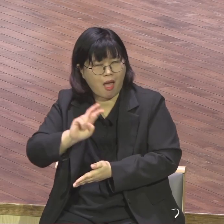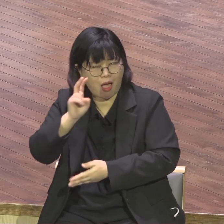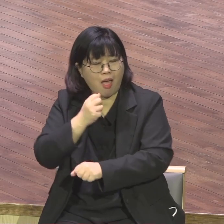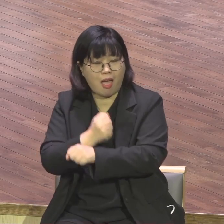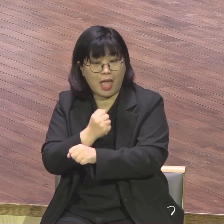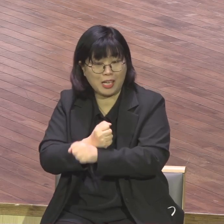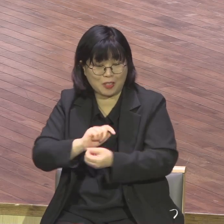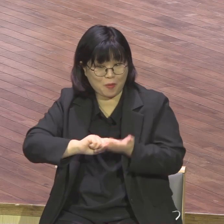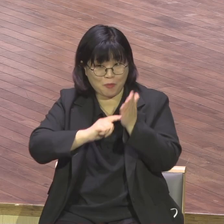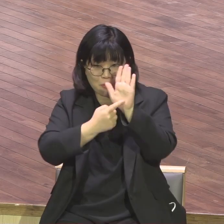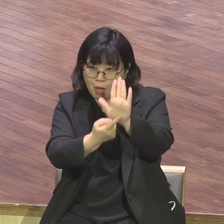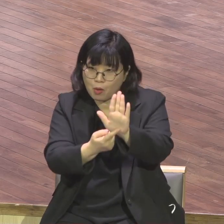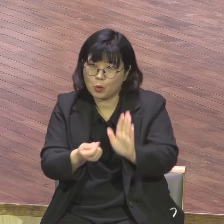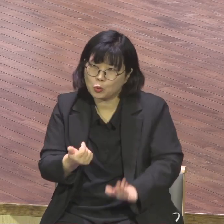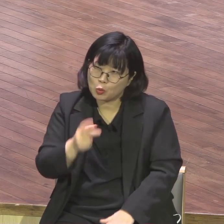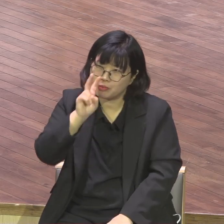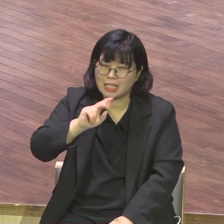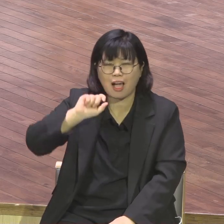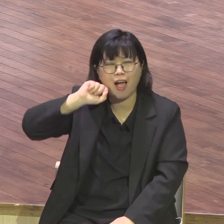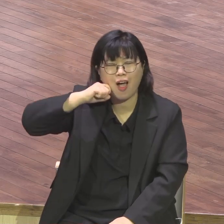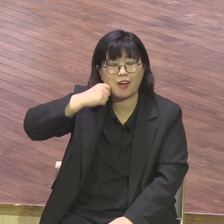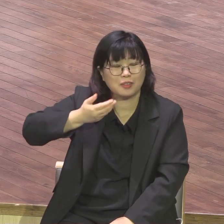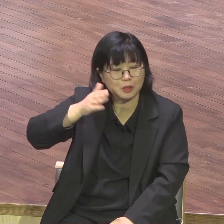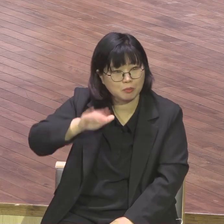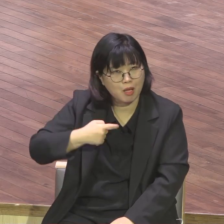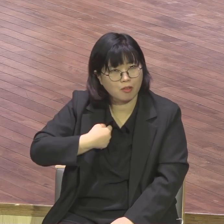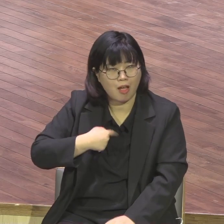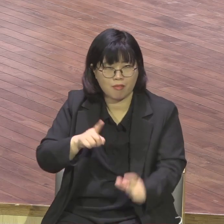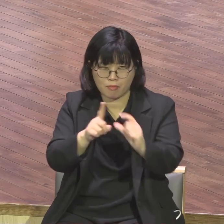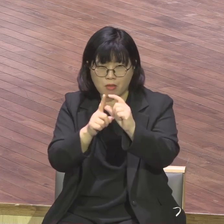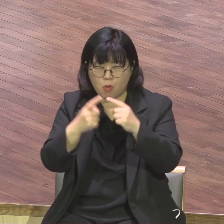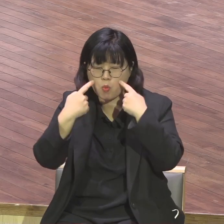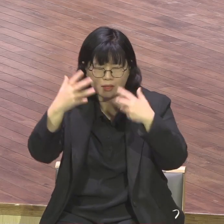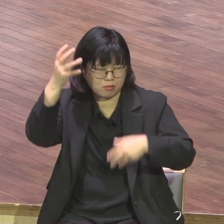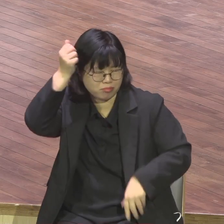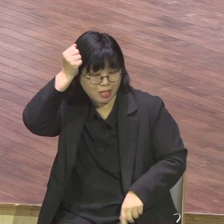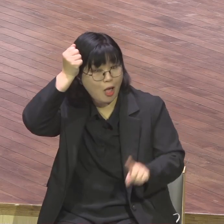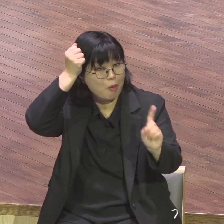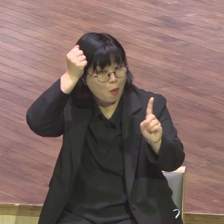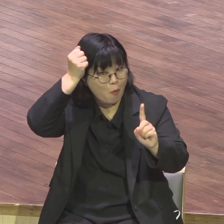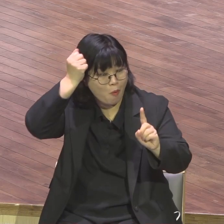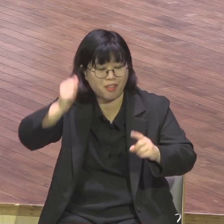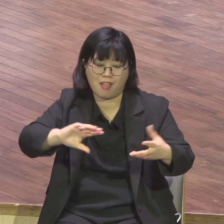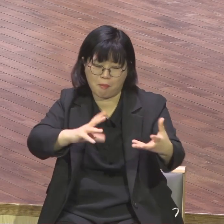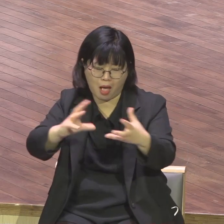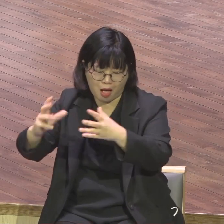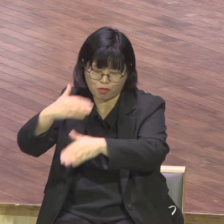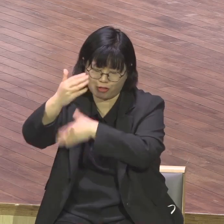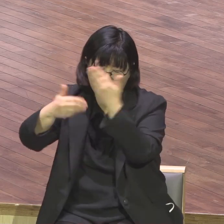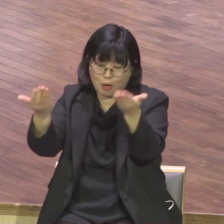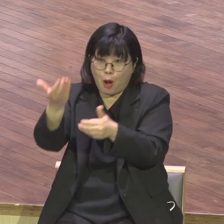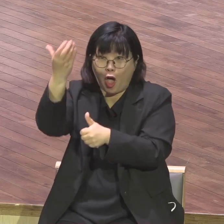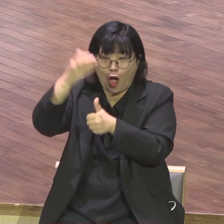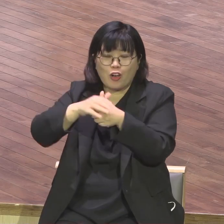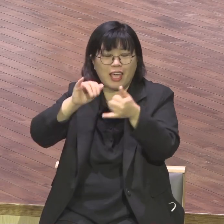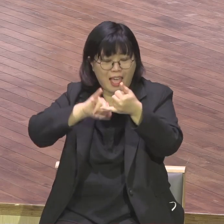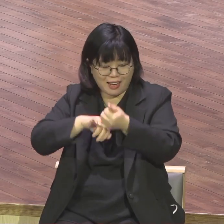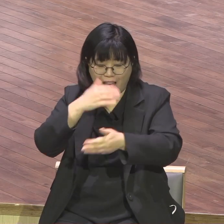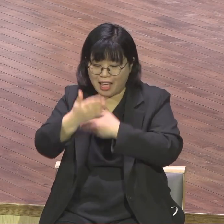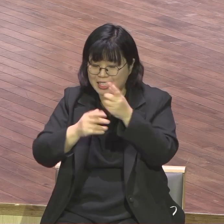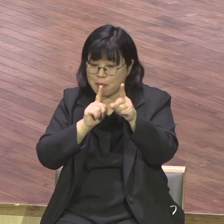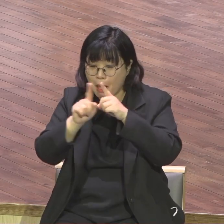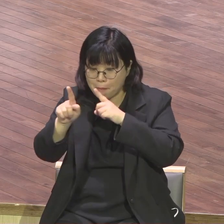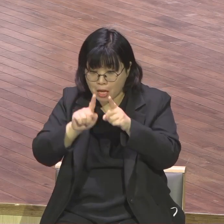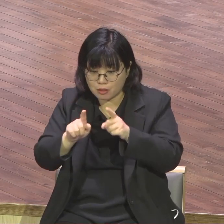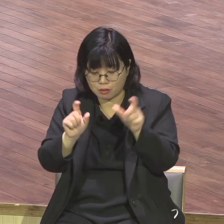어렵지만은 귀에 남는 건 두 개입니다. 만국의 기업을 얻게 하리라. 네. 여호와의 말씀이니라.